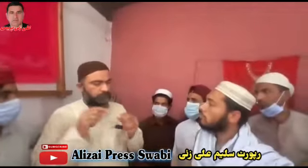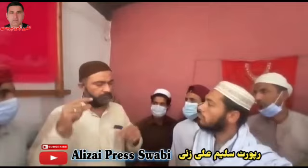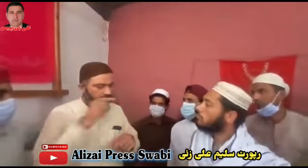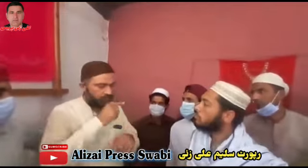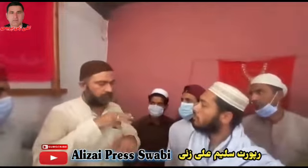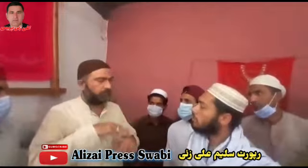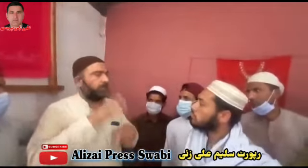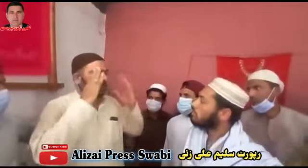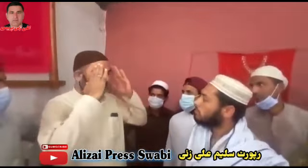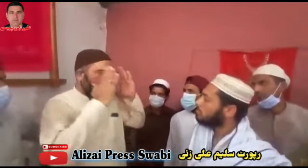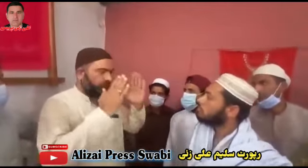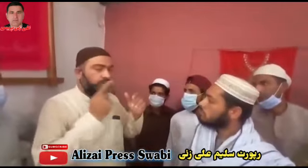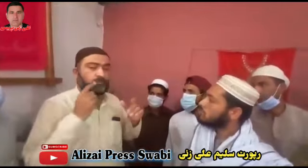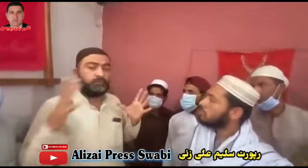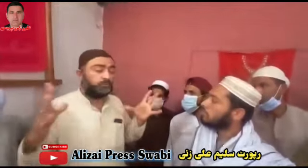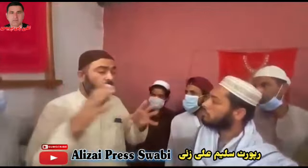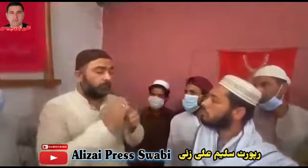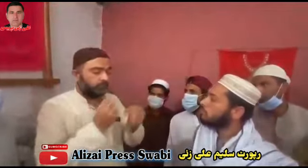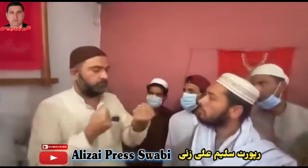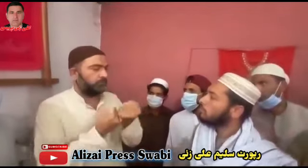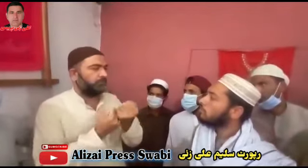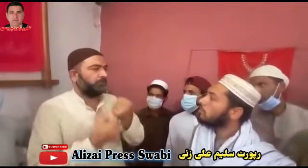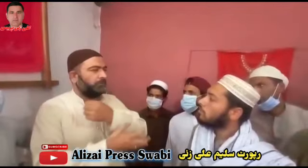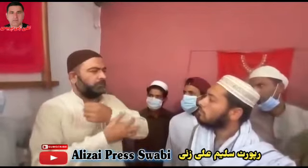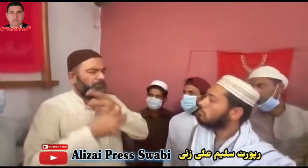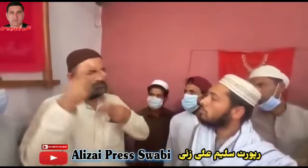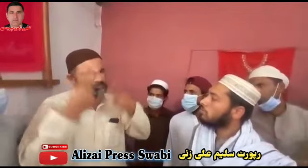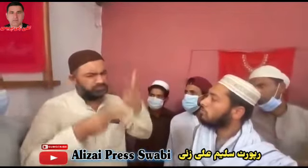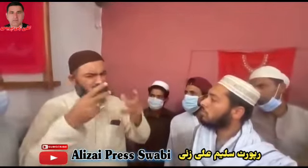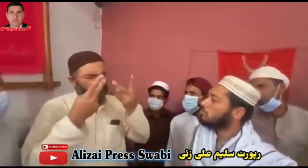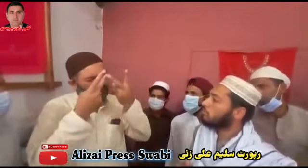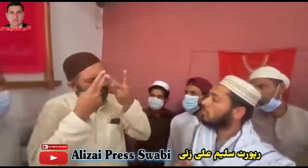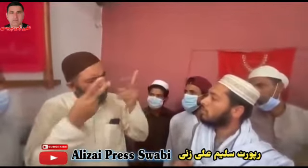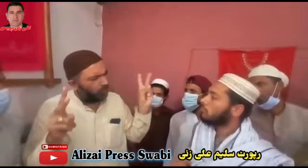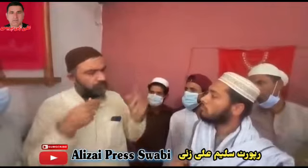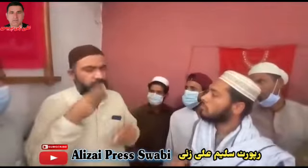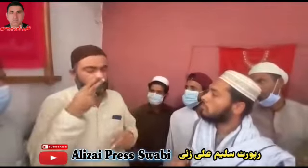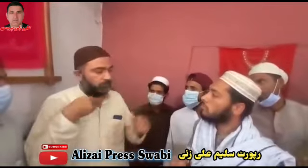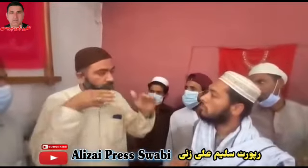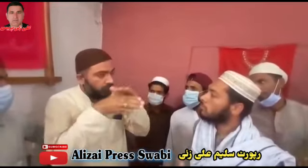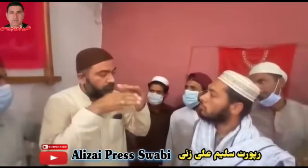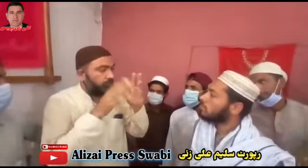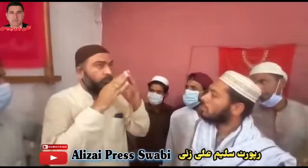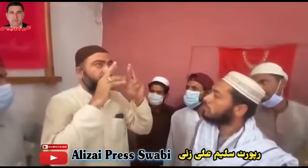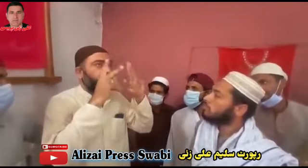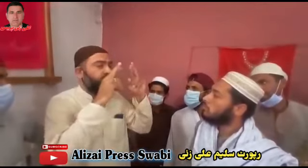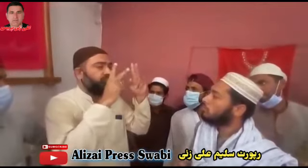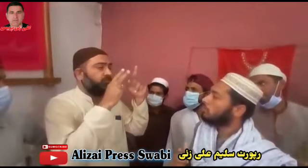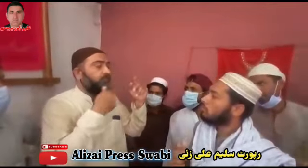ټول نو خدای په لاوږي بل دې نشو نو بسم الله الرحمن الرحیم. او وي زه لومړی جو هم د ګنده په اوس دلته ټوپۍ ته راغلی یم. جو وي